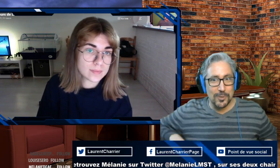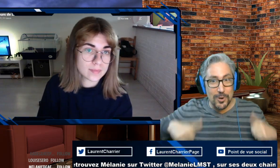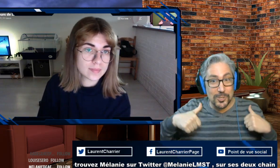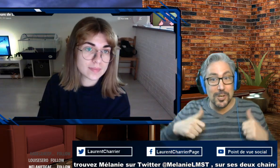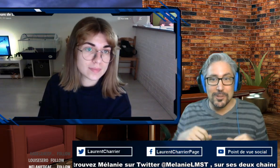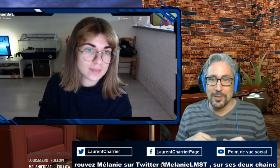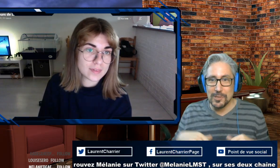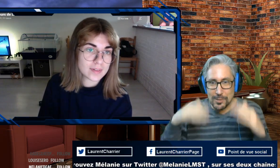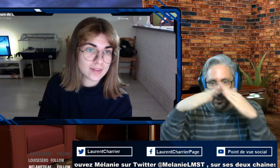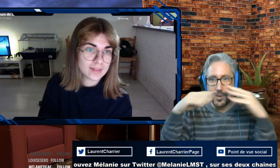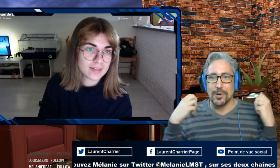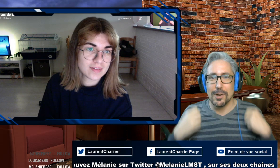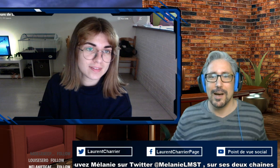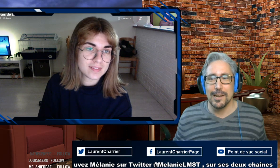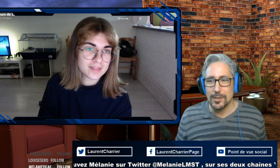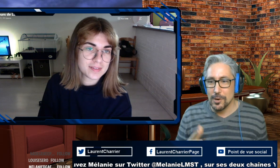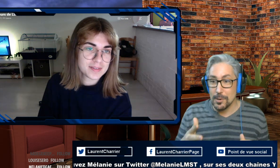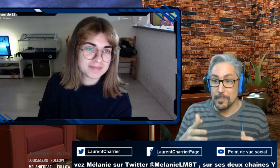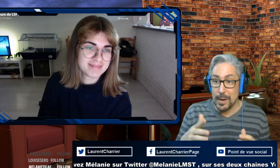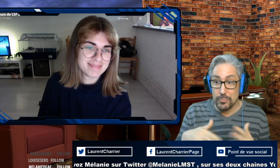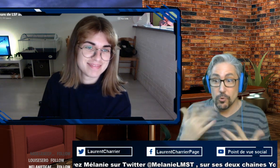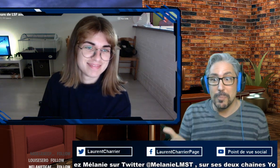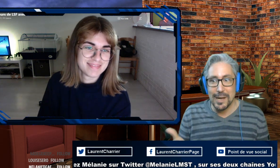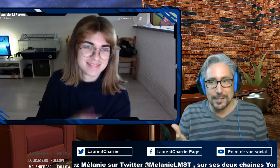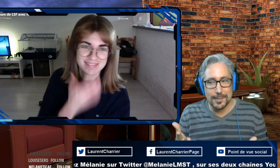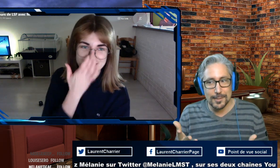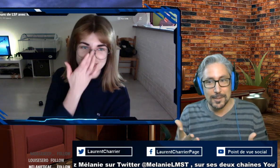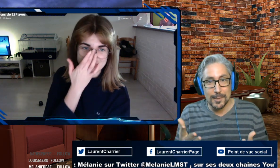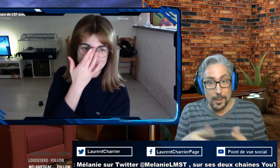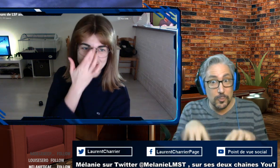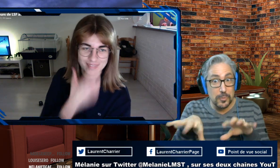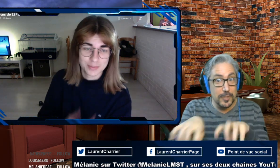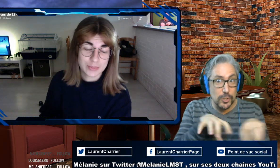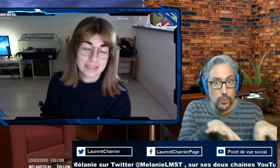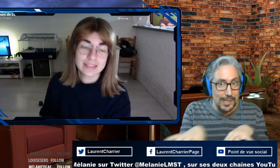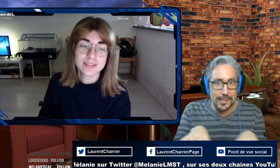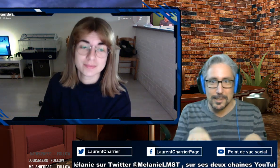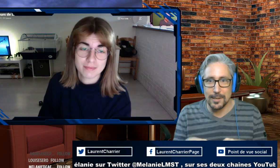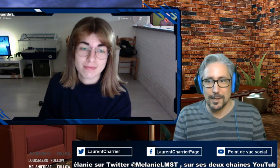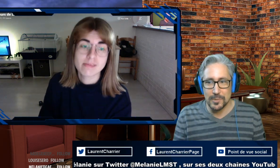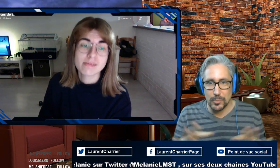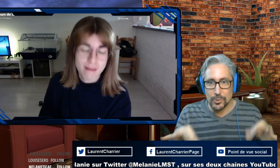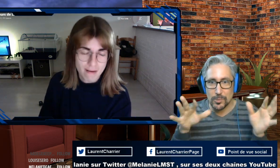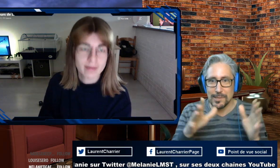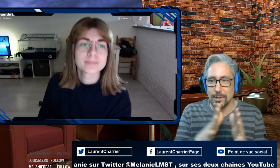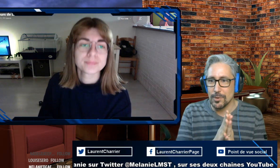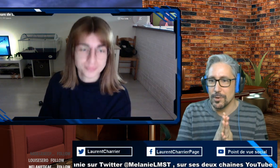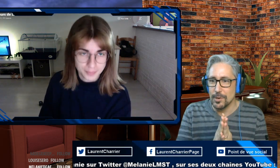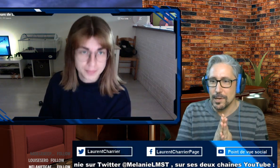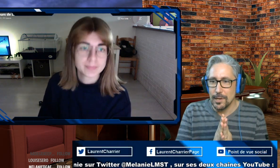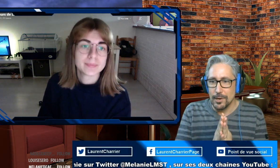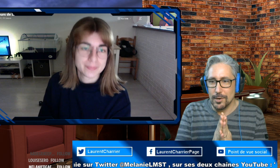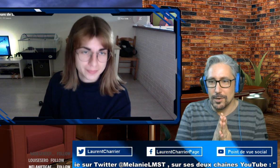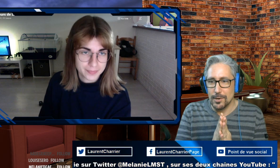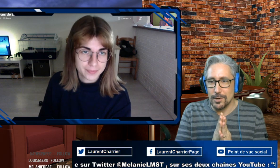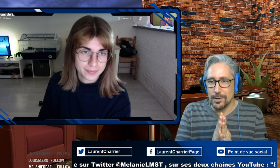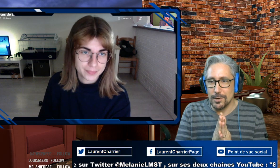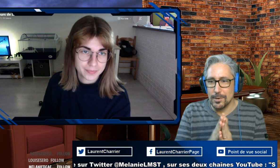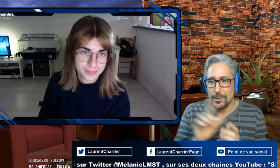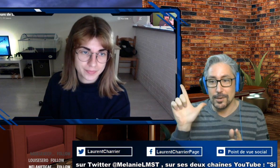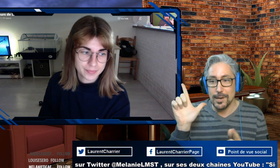si vous êtes encore jeune, vous êtes encore à l'école, bah pour le bac. Vous pouvez choisir, un petit peu choisir